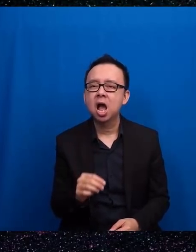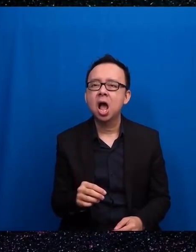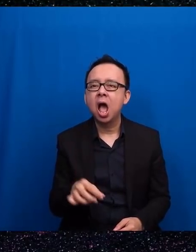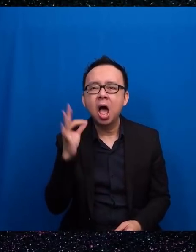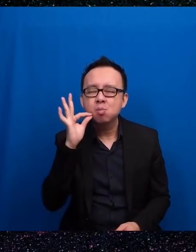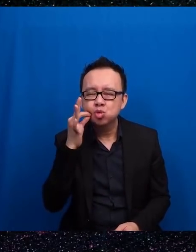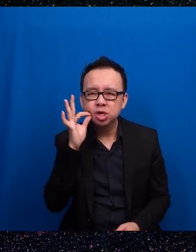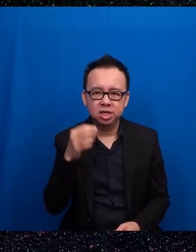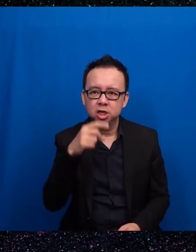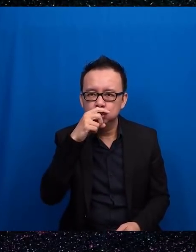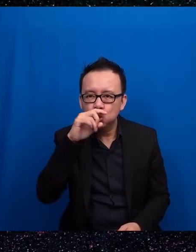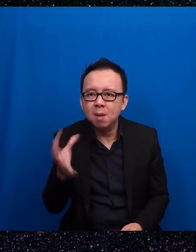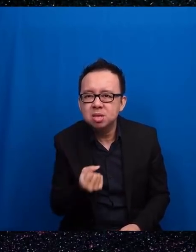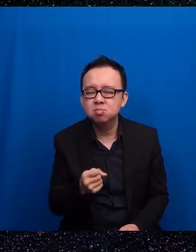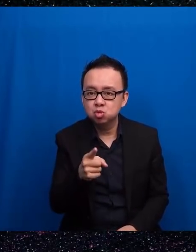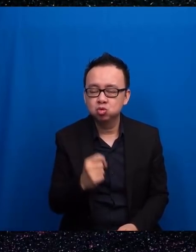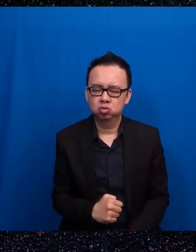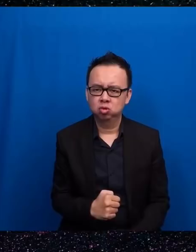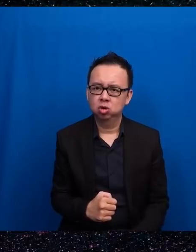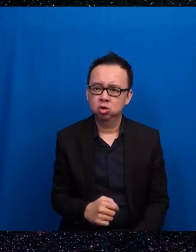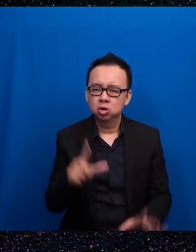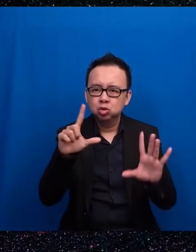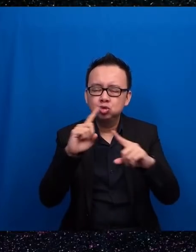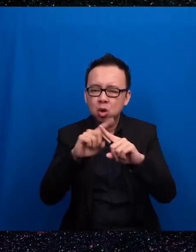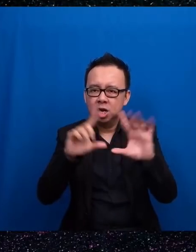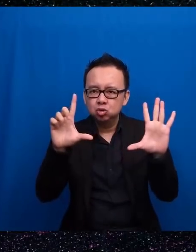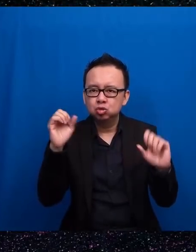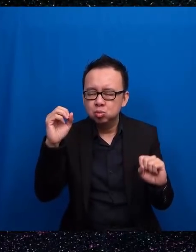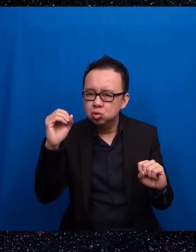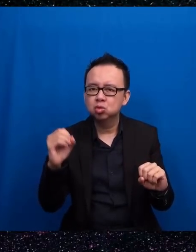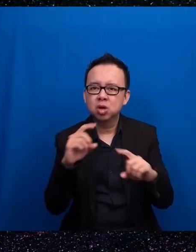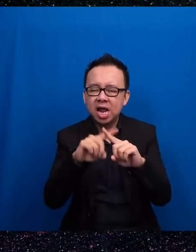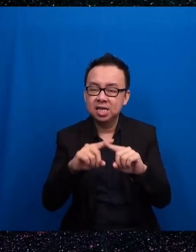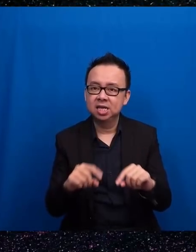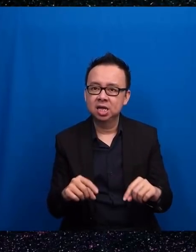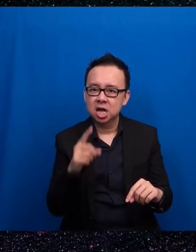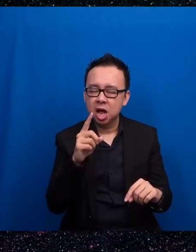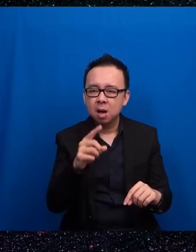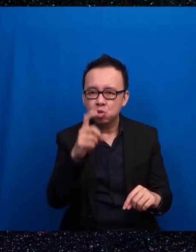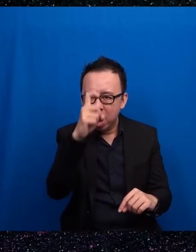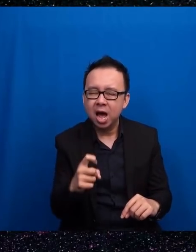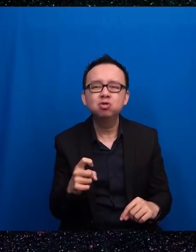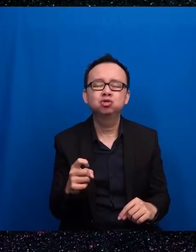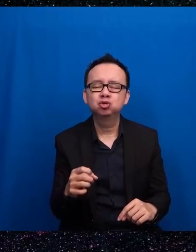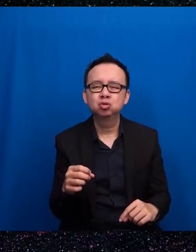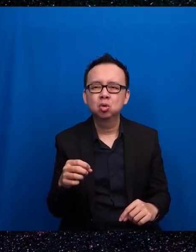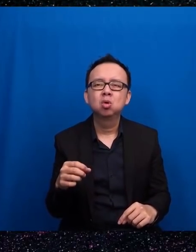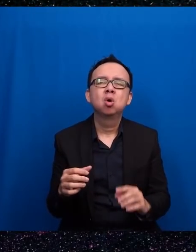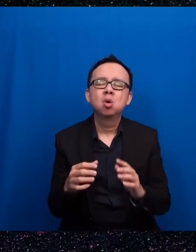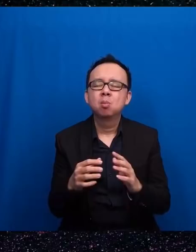suami Anda. Ampuni, 7 kali 70 kali pun tetap harus ampuni orang yang